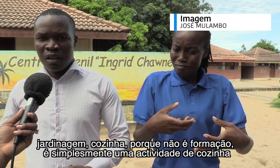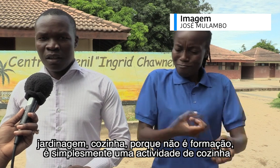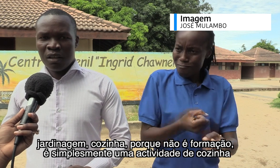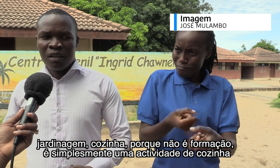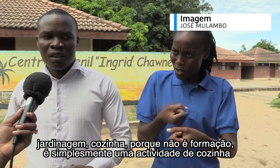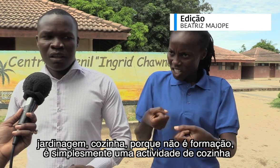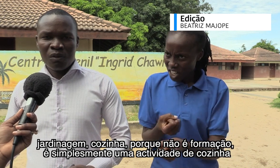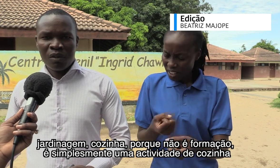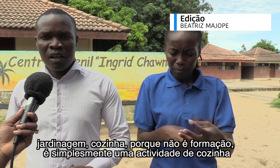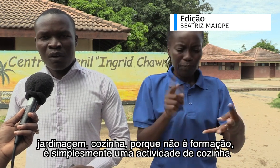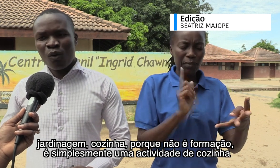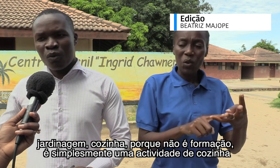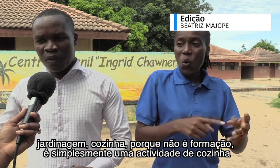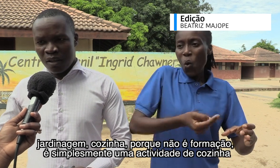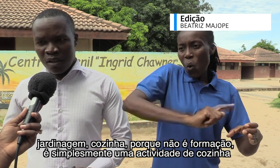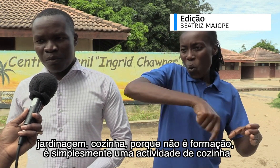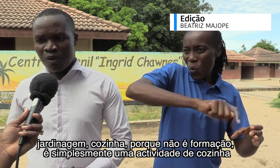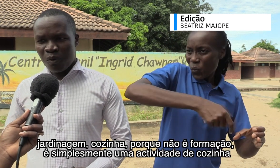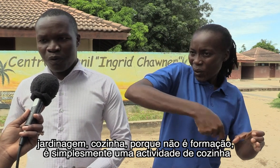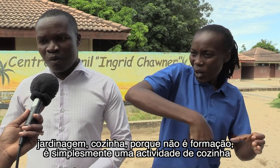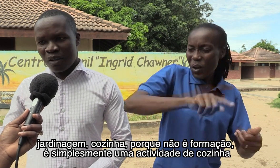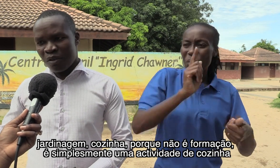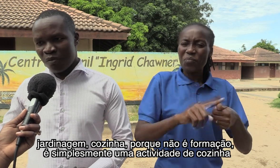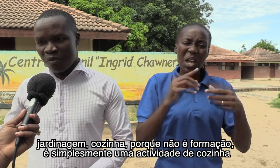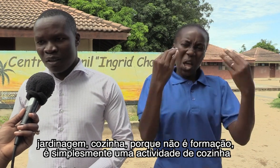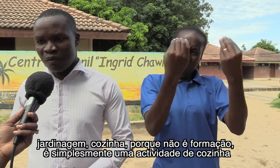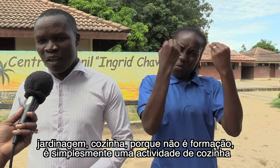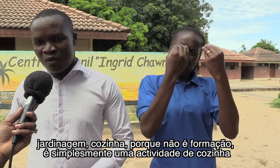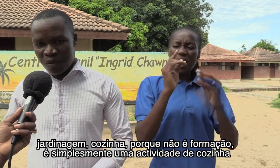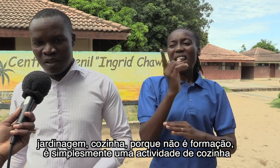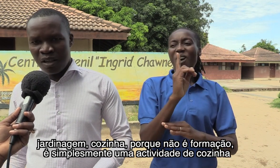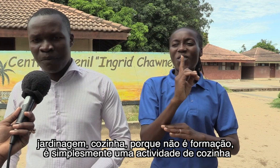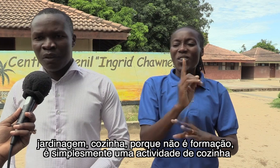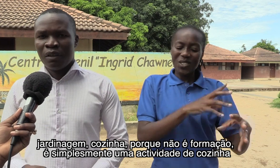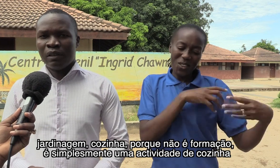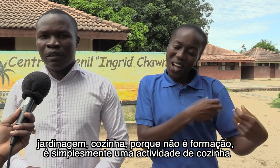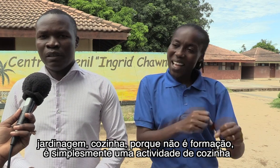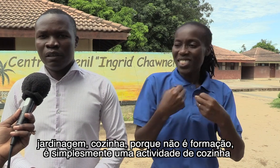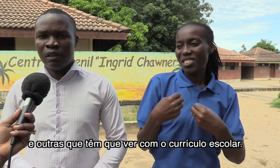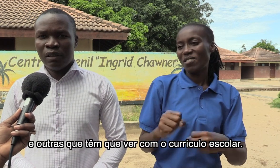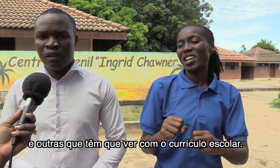a parte da culinária ou cozinha, porque não é formação, é simplesmente atividade de cozinha